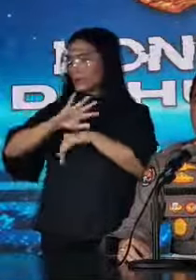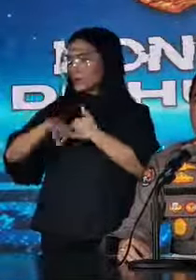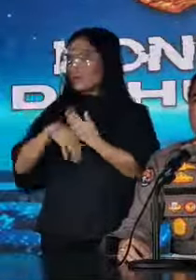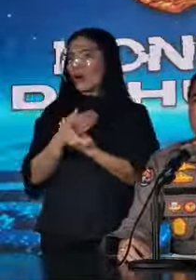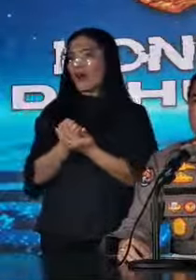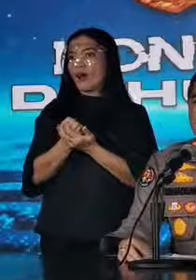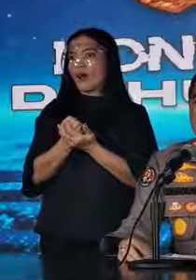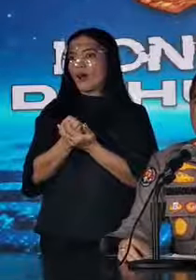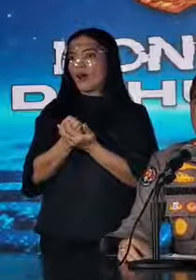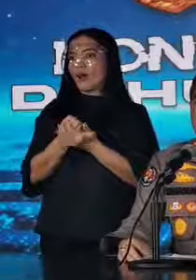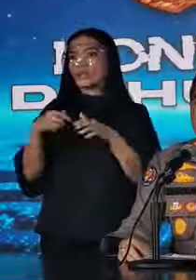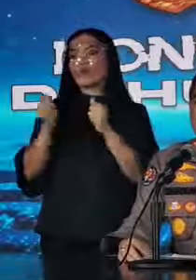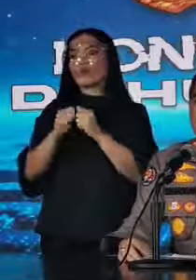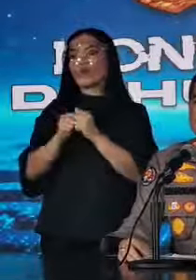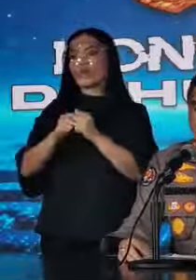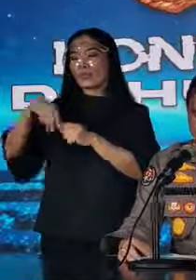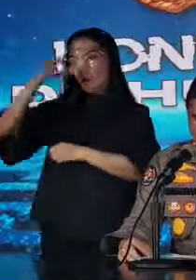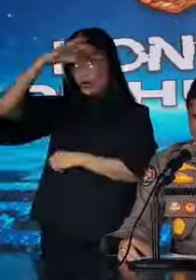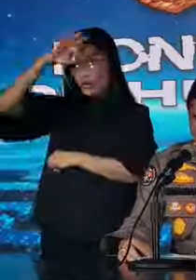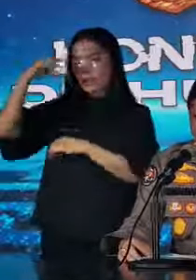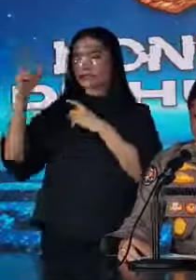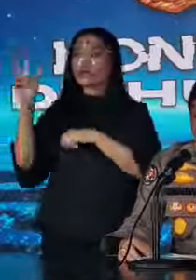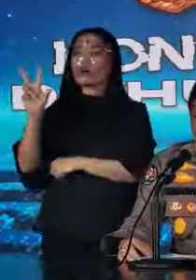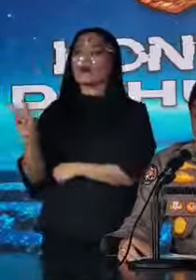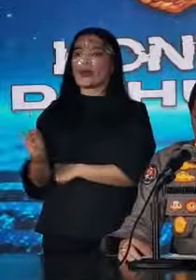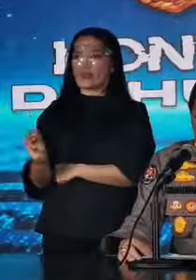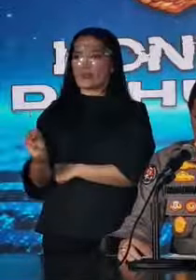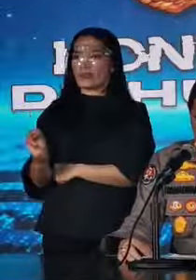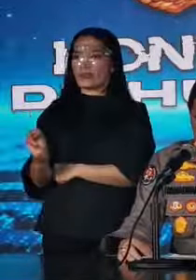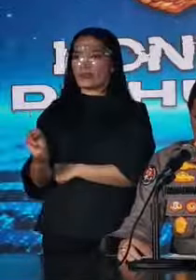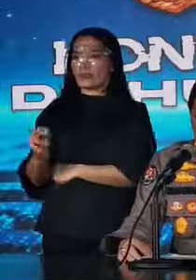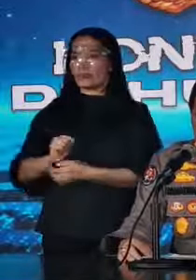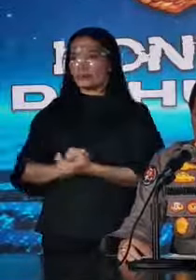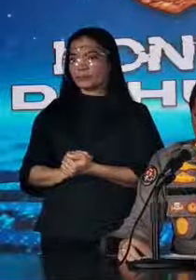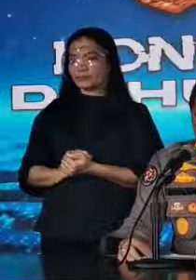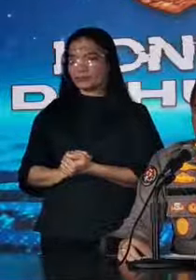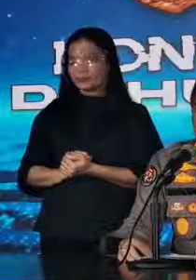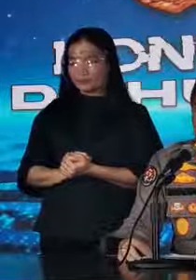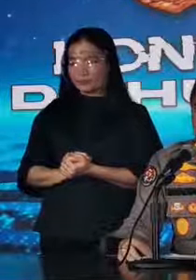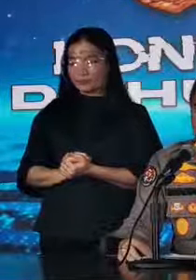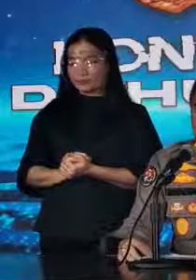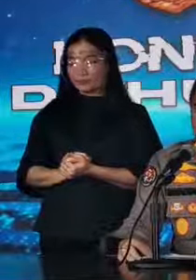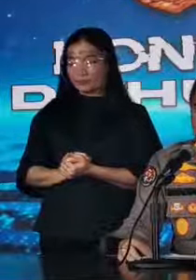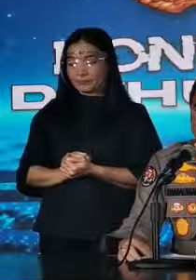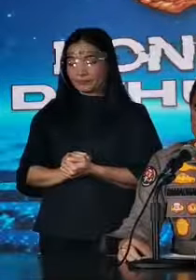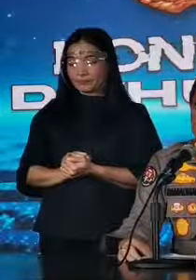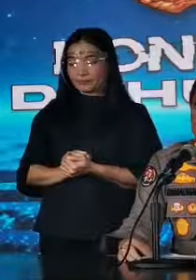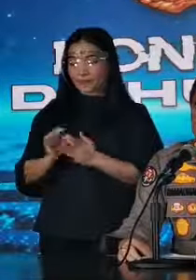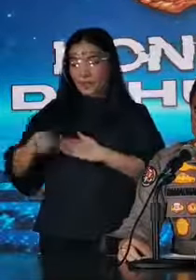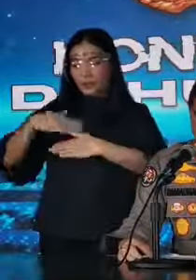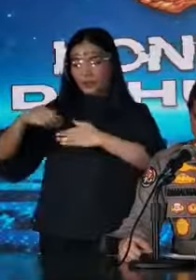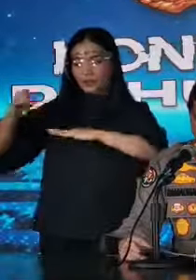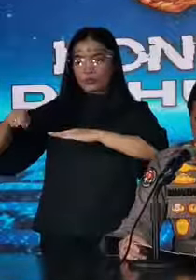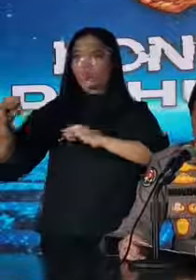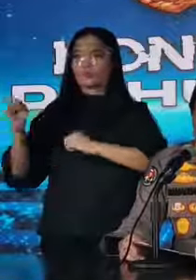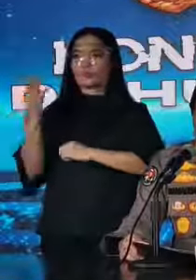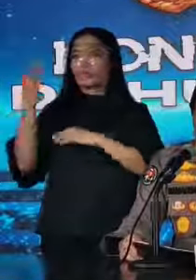keseluruhannya dilakukan oleh Polda Jawa Barat. Sedangkan untuk restoratif justice